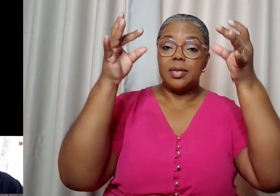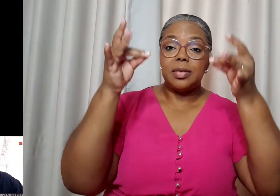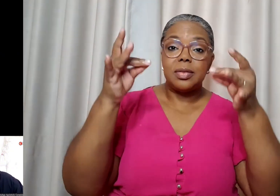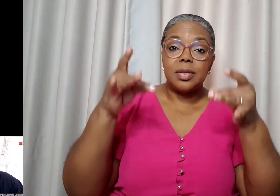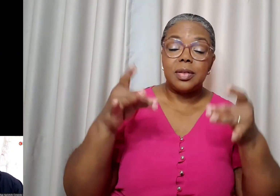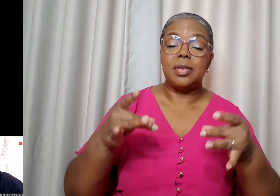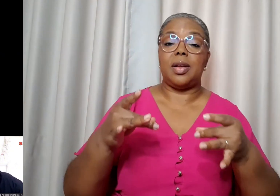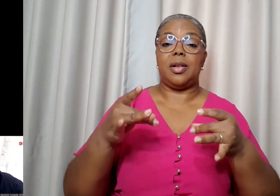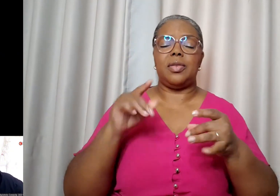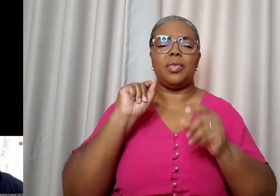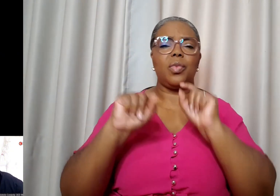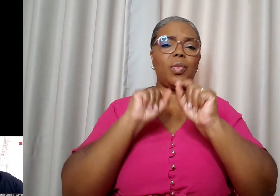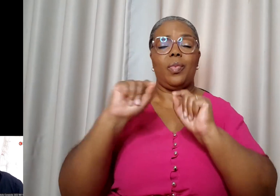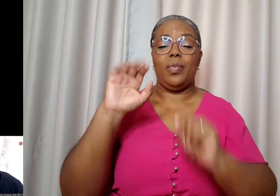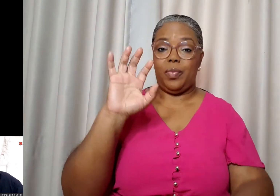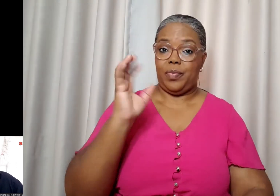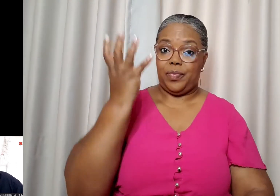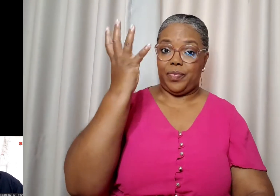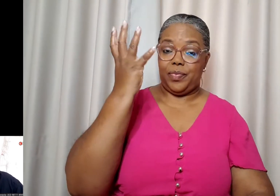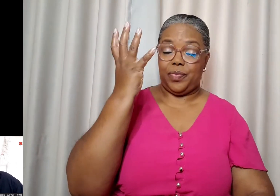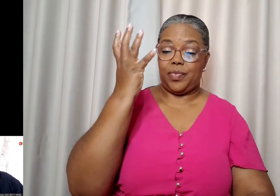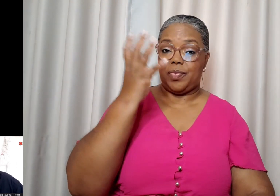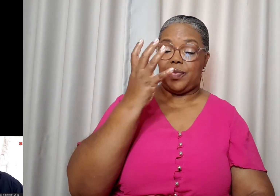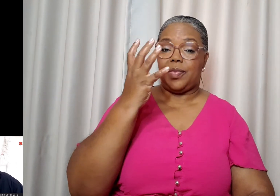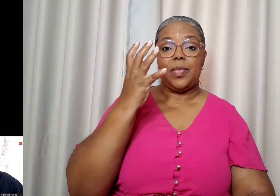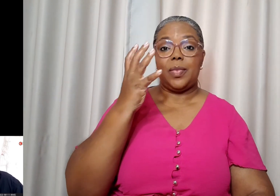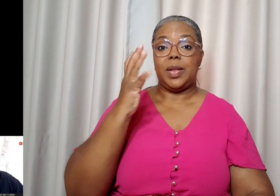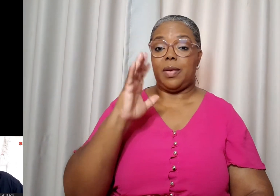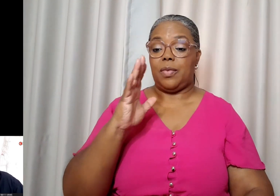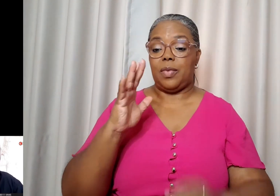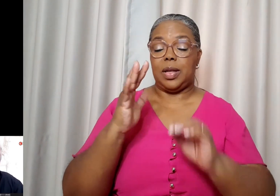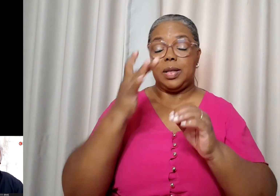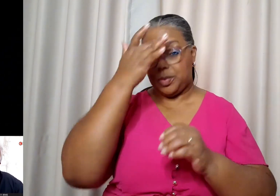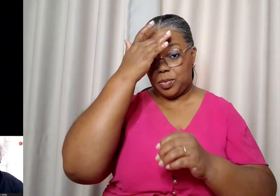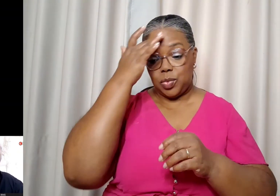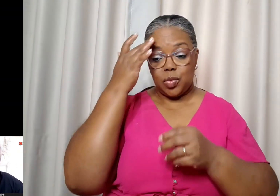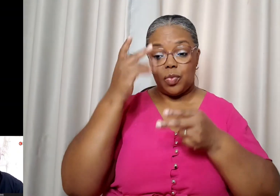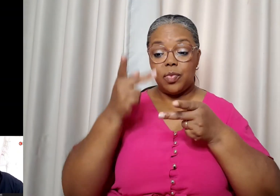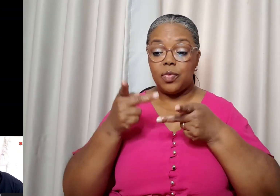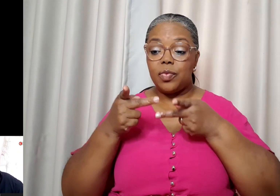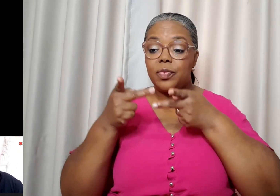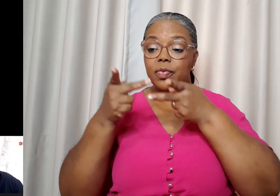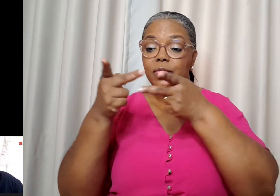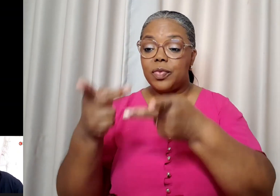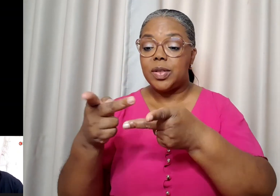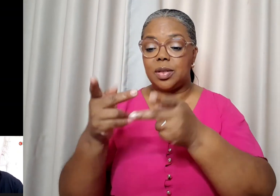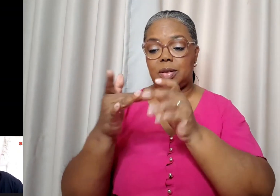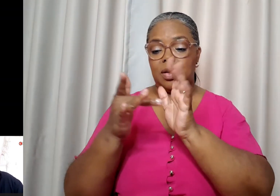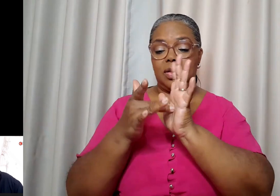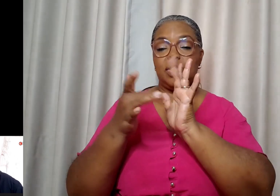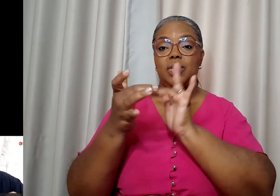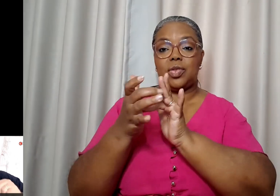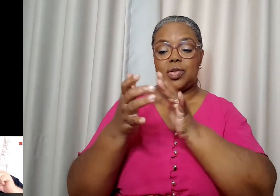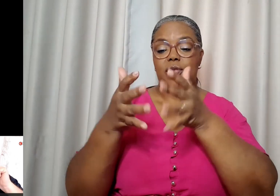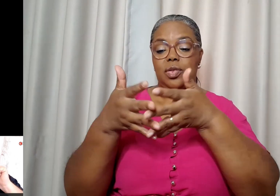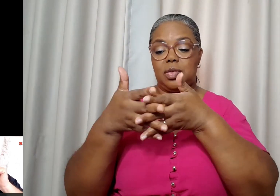que foram visitar Jesus, eles foram, na verdade, se fosse